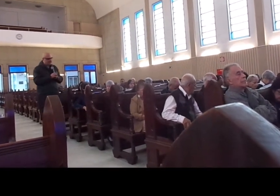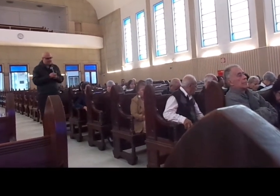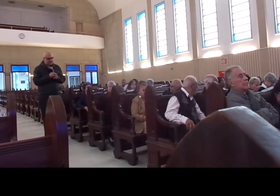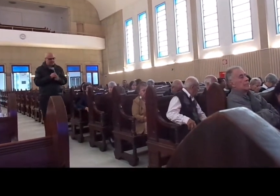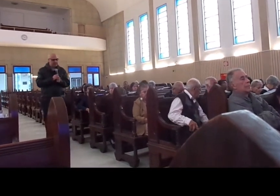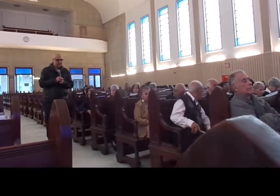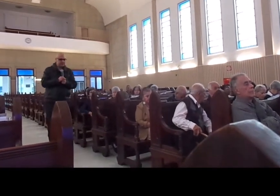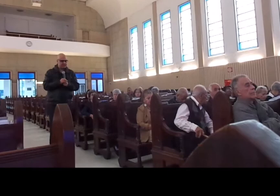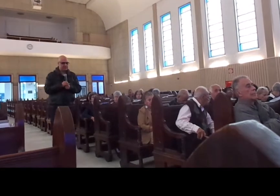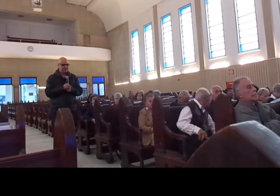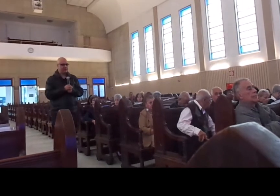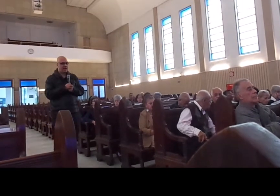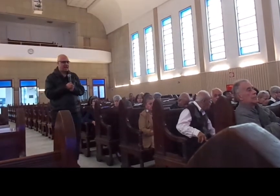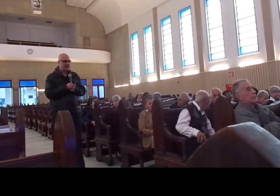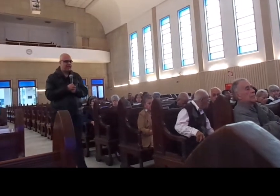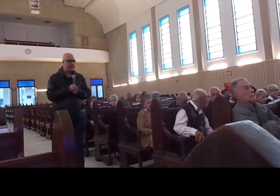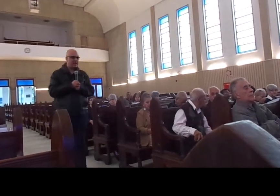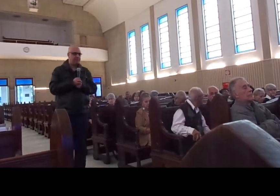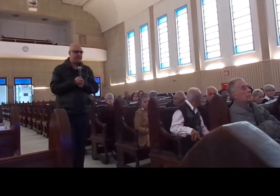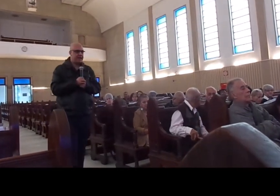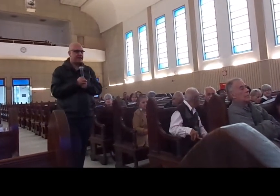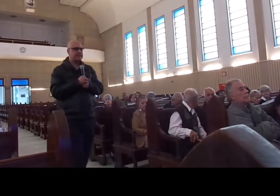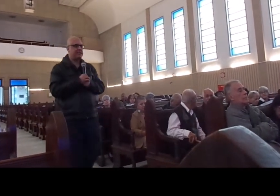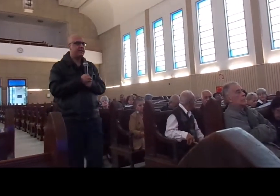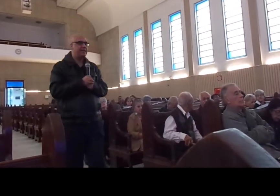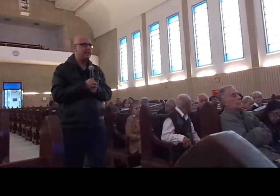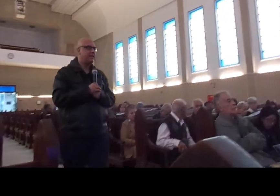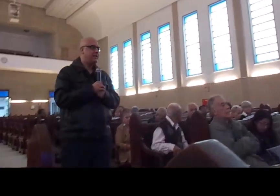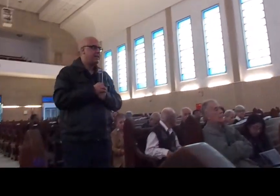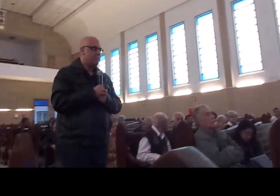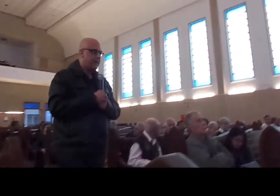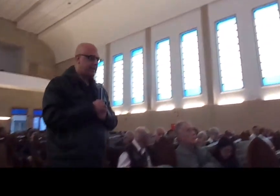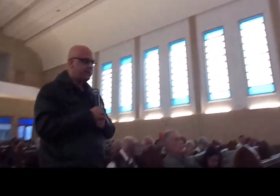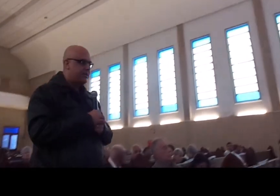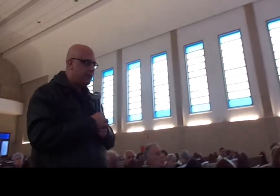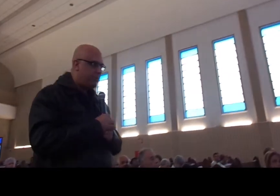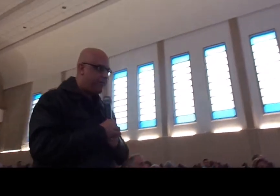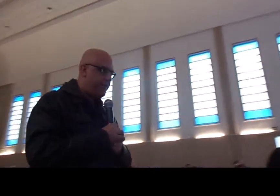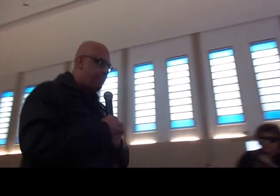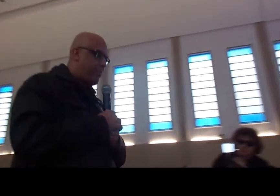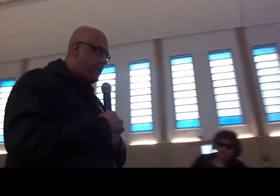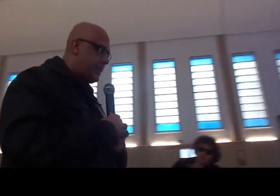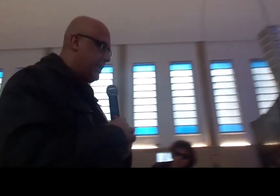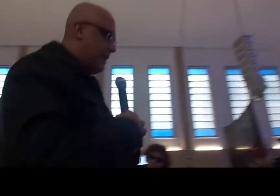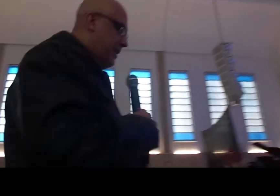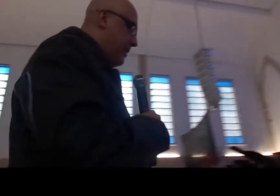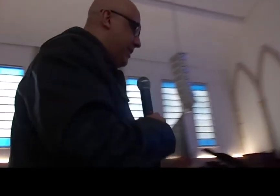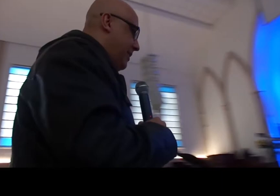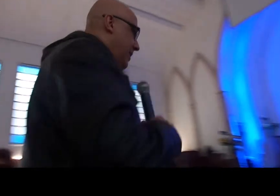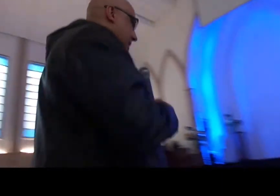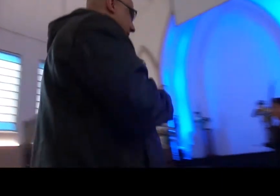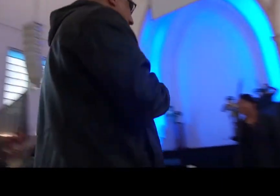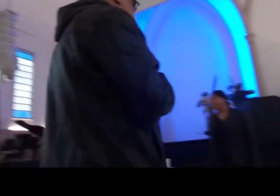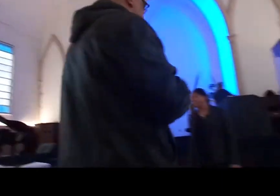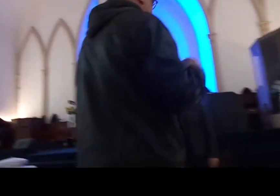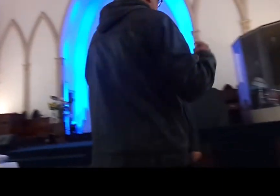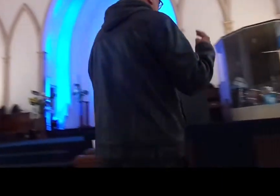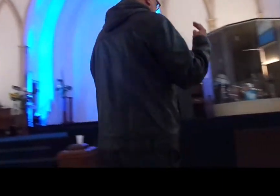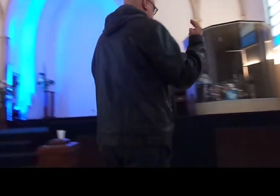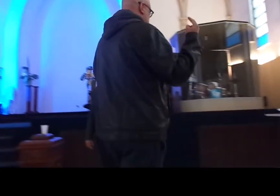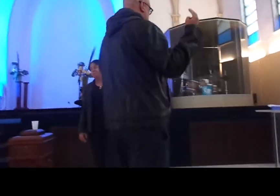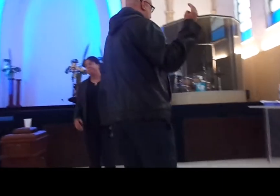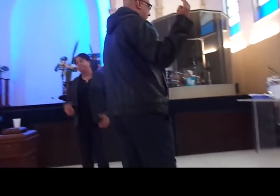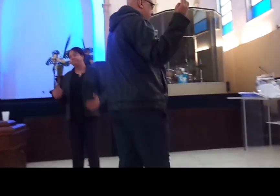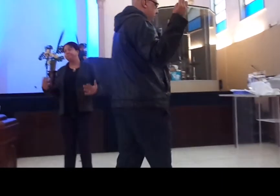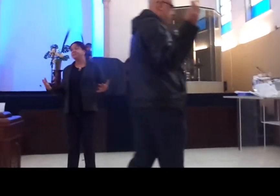É, exatamente isso. A fé cristã, para não ser uma fé morta, ela